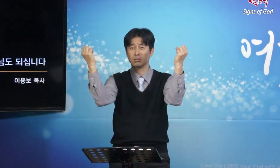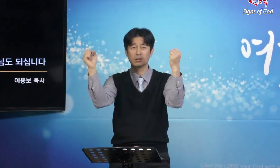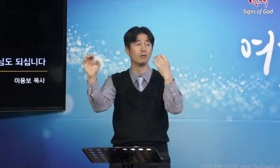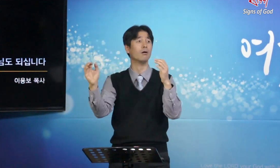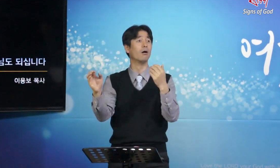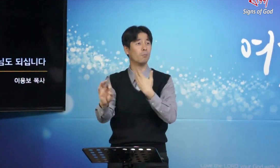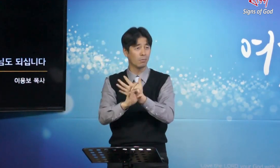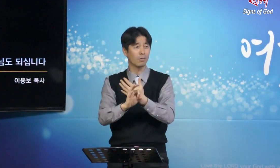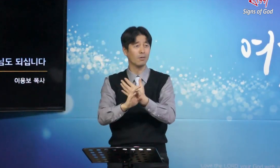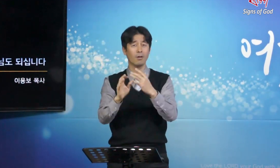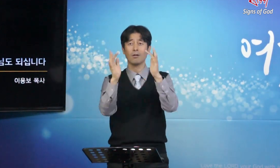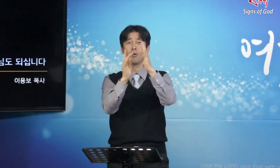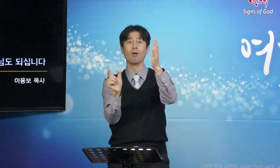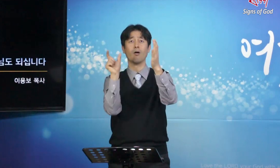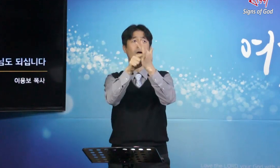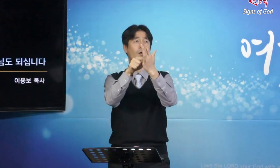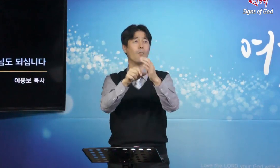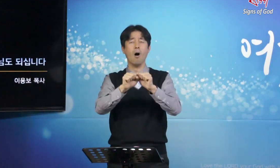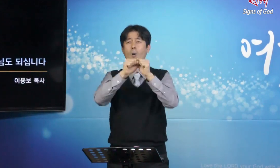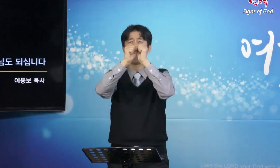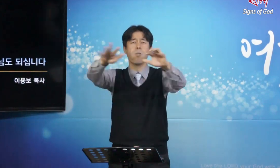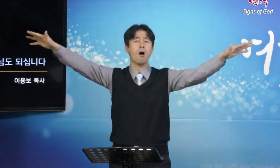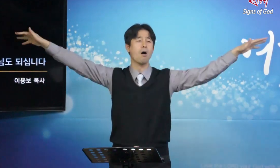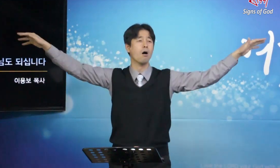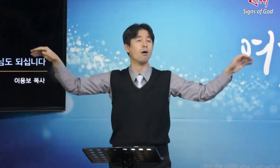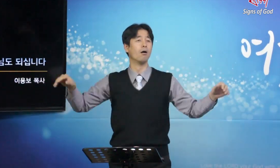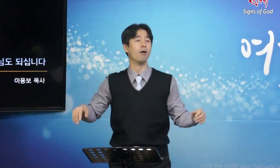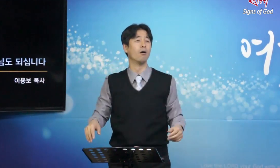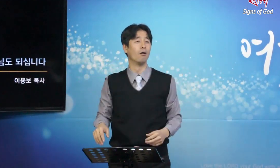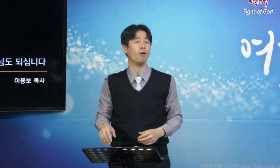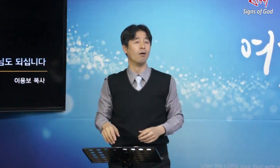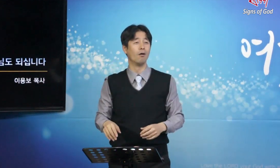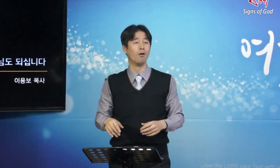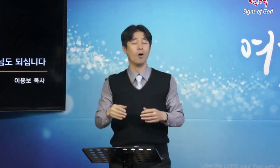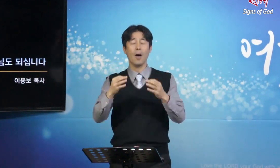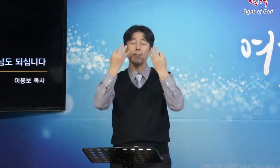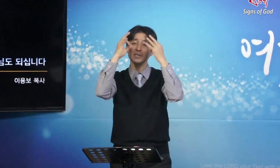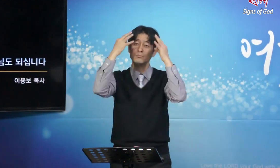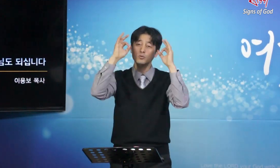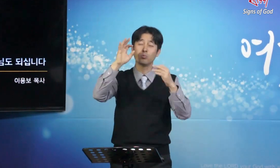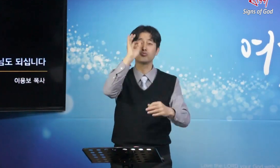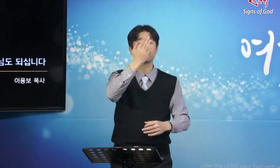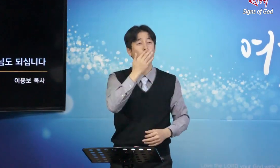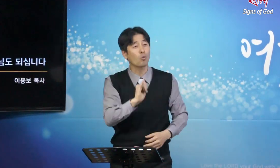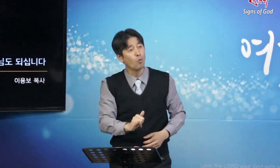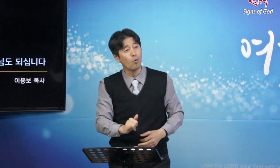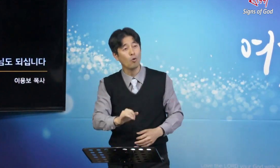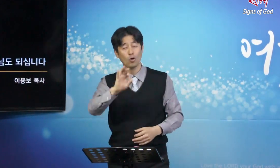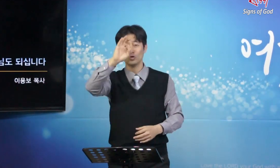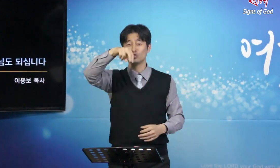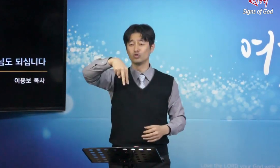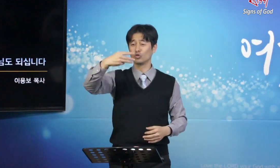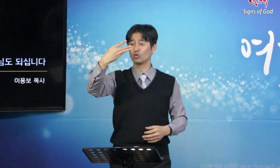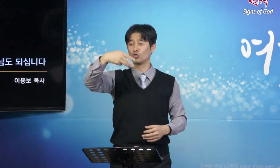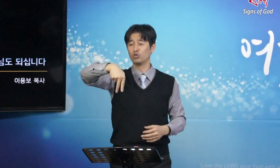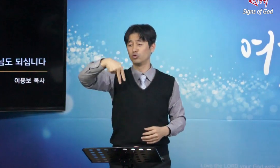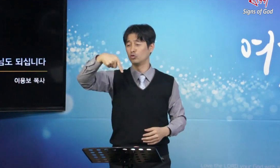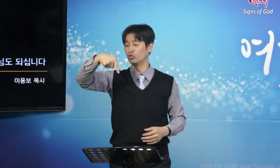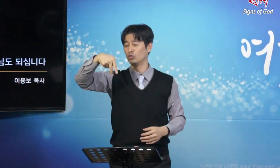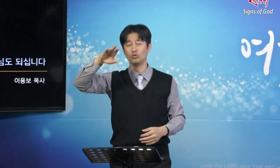방송을 통해서 인터넷에 올리면 전 세계적으로 많은 농인들이 페이스북을 통해서나 또한